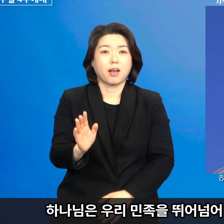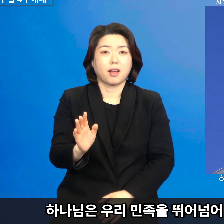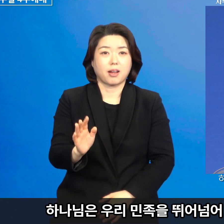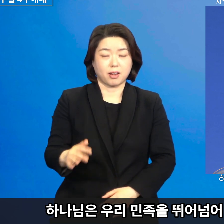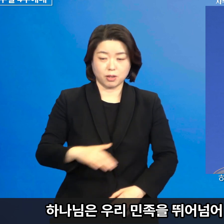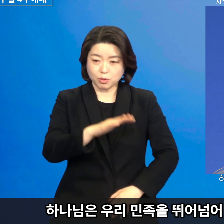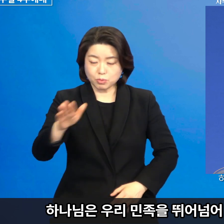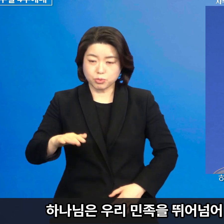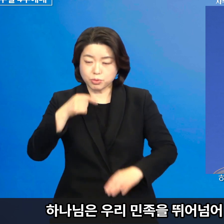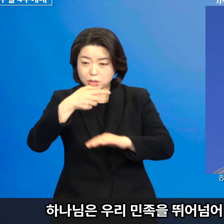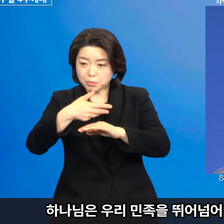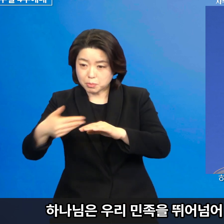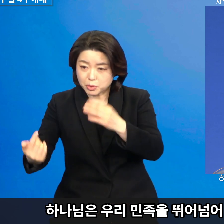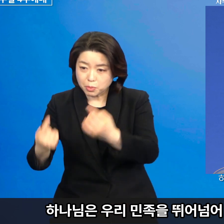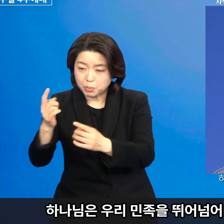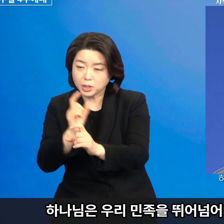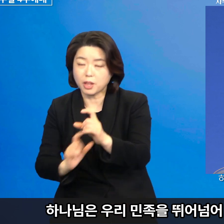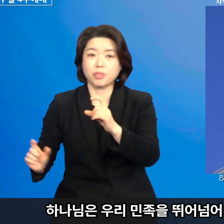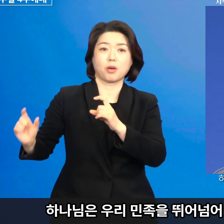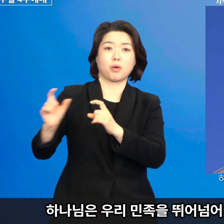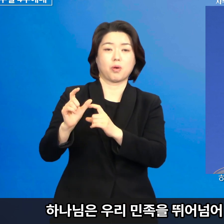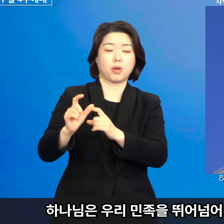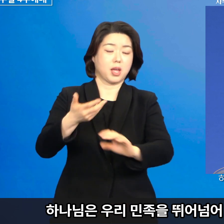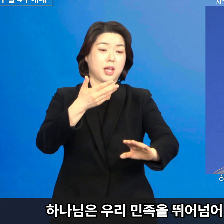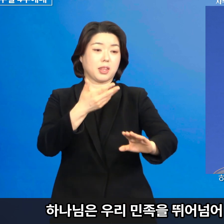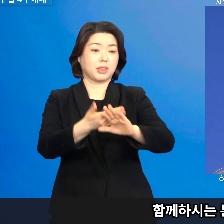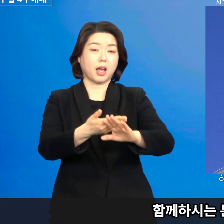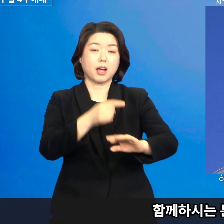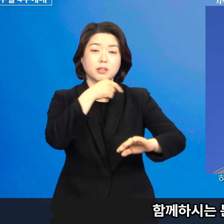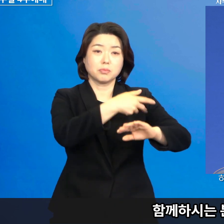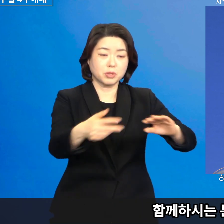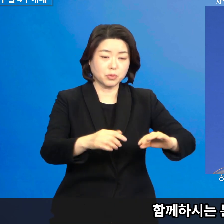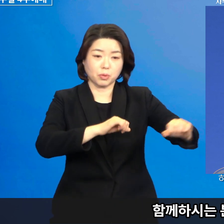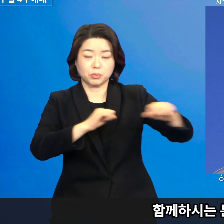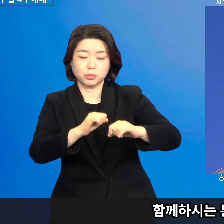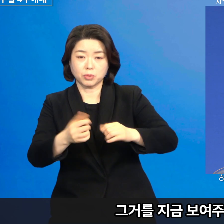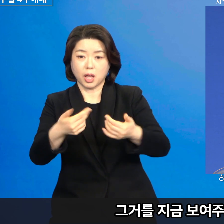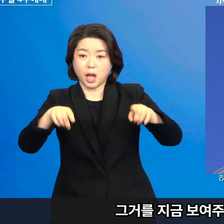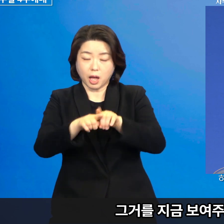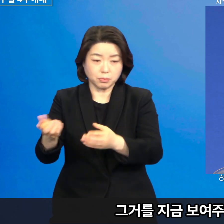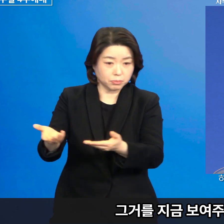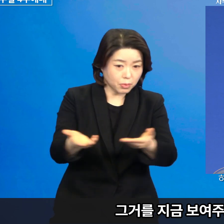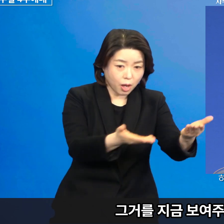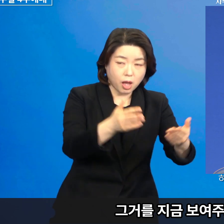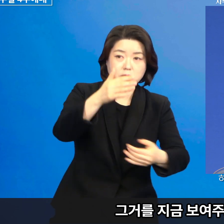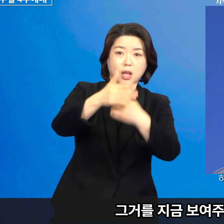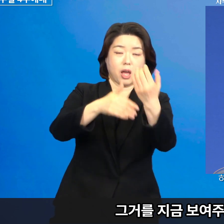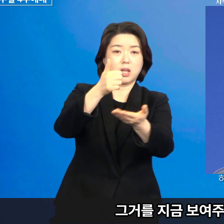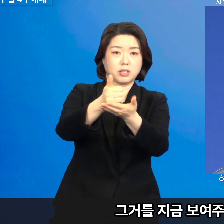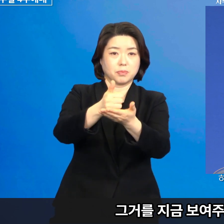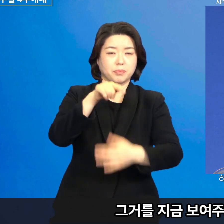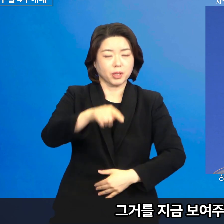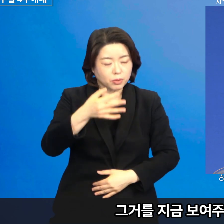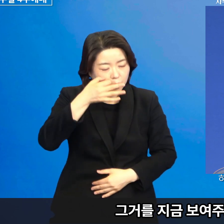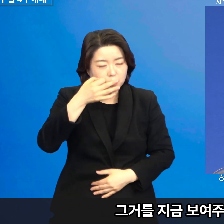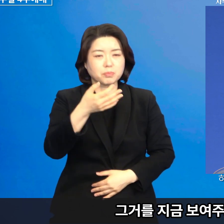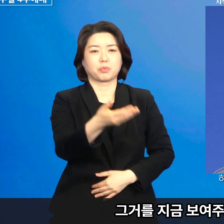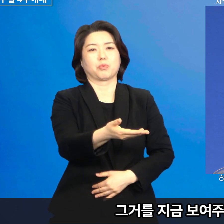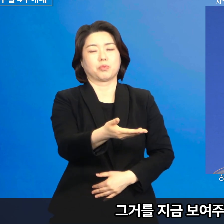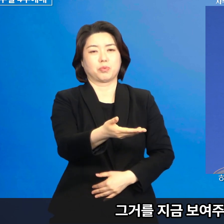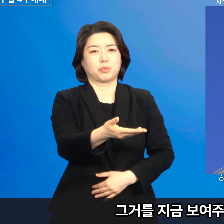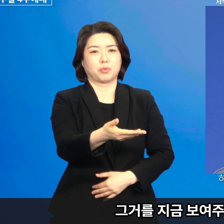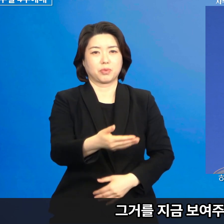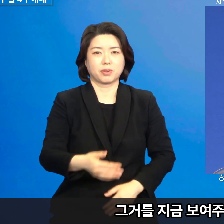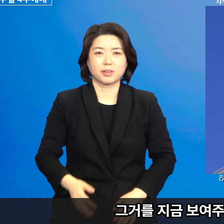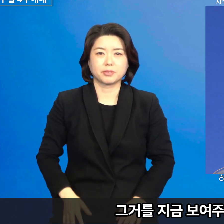하나님 우리 민족을 뛰어넘어 다른 민족에게도 역사하시고 함께 하시는 분이시구나. 그거를 지금 보여주고 있는